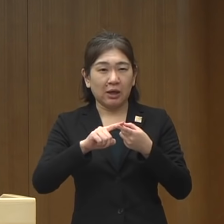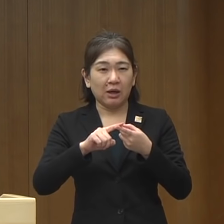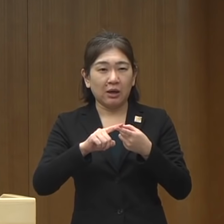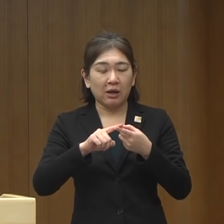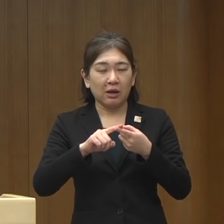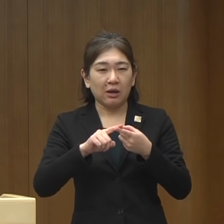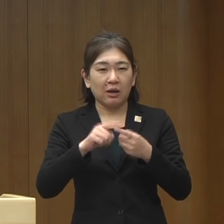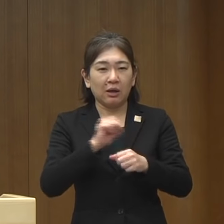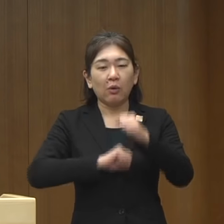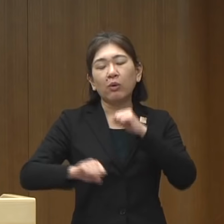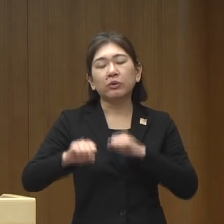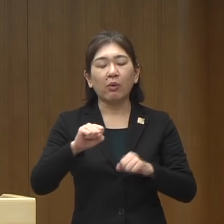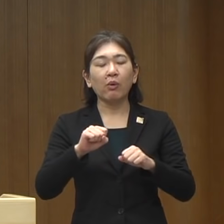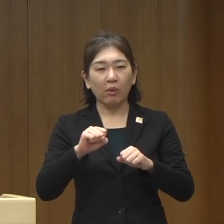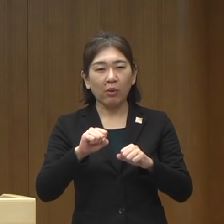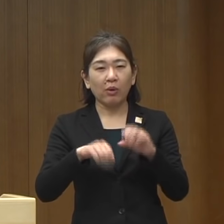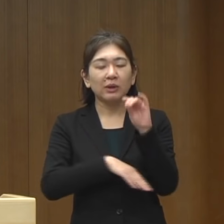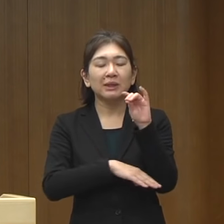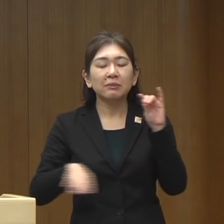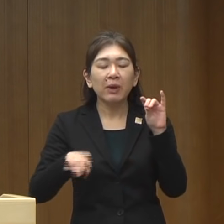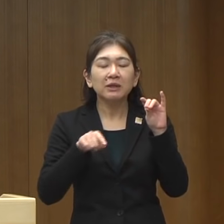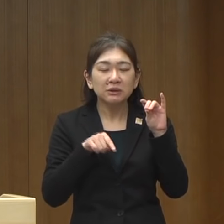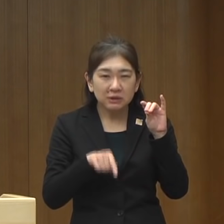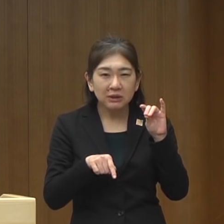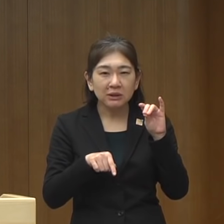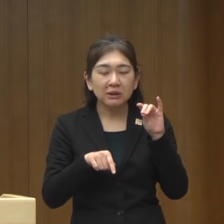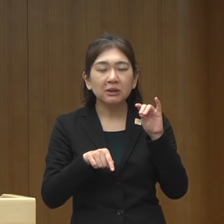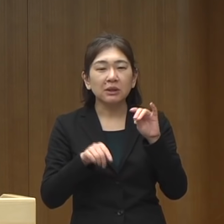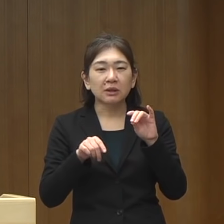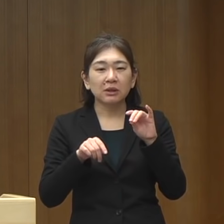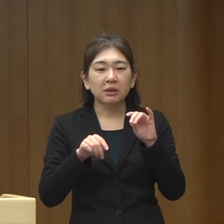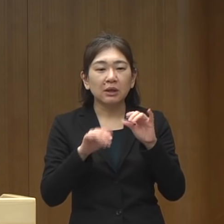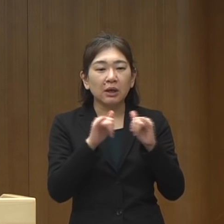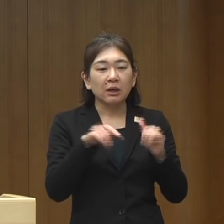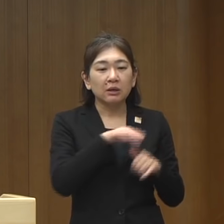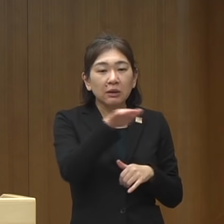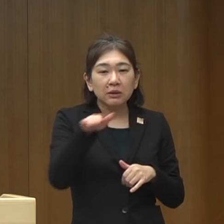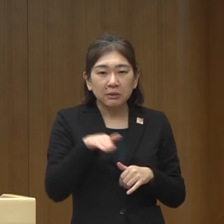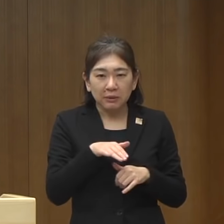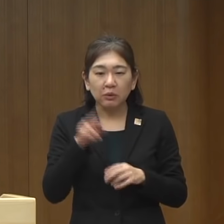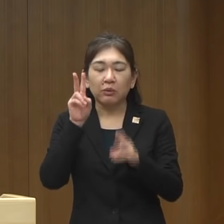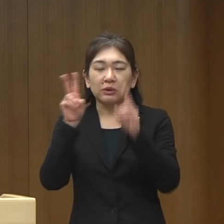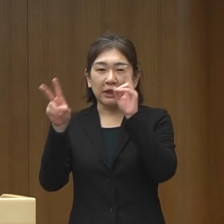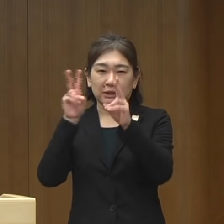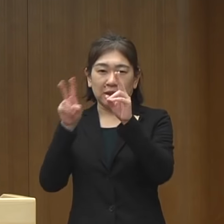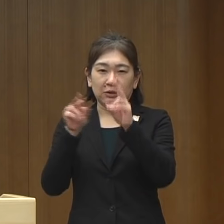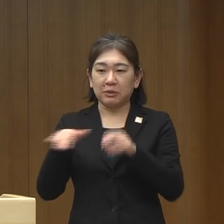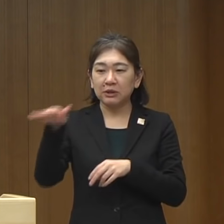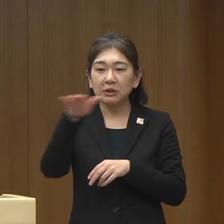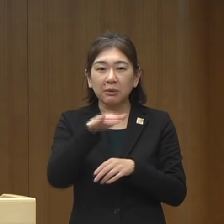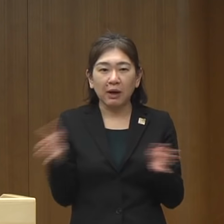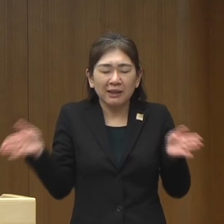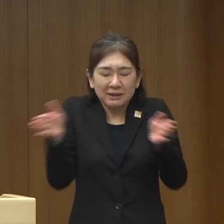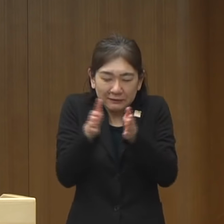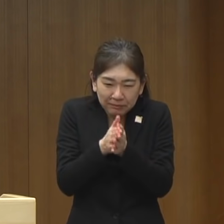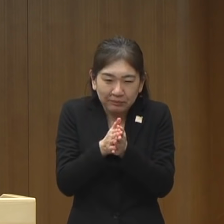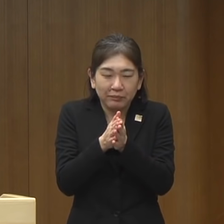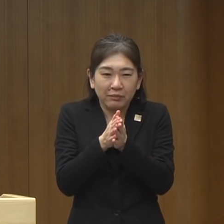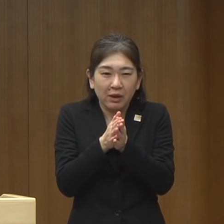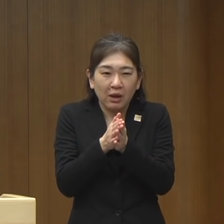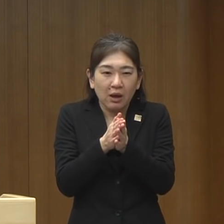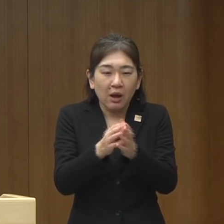の皆様や事業者の皆様をはじめ関係者が一丸となって感染拡大